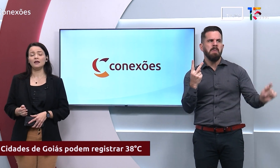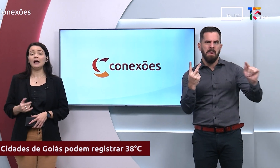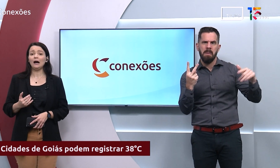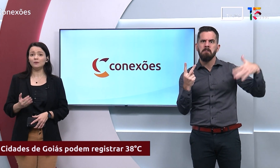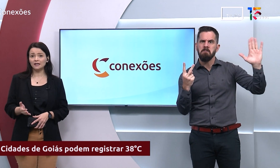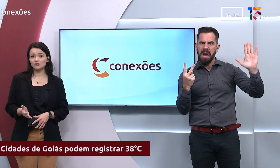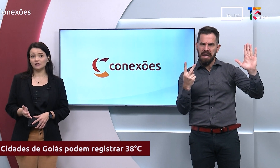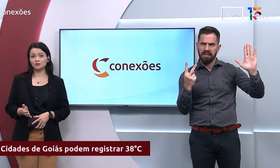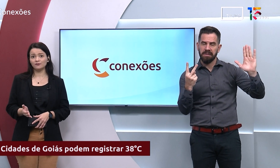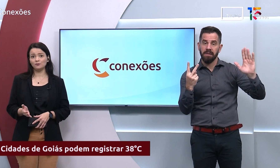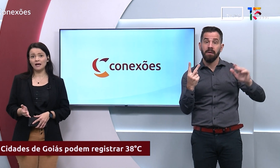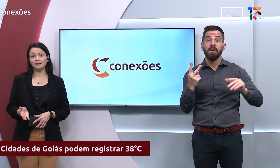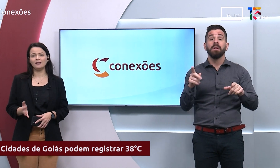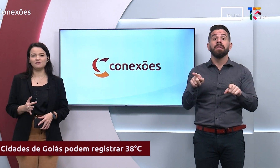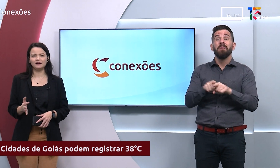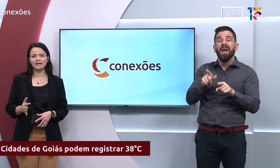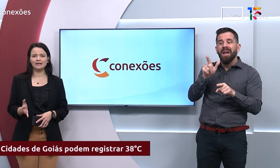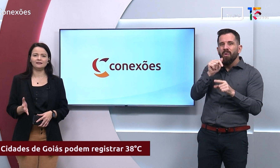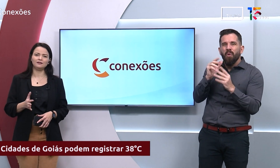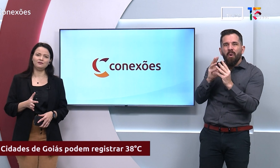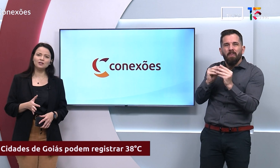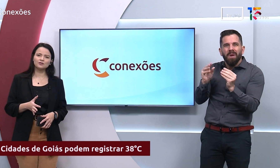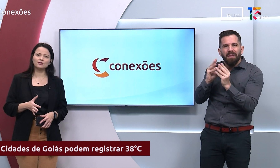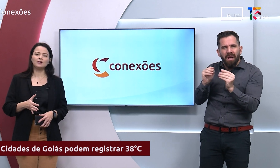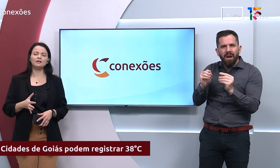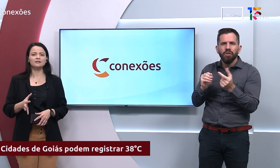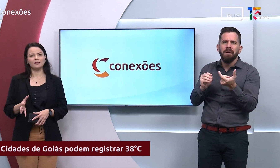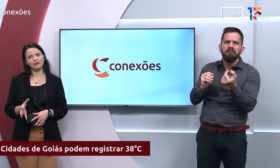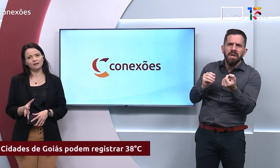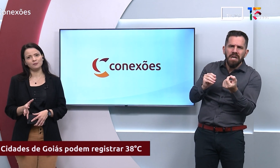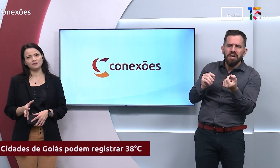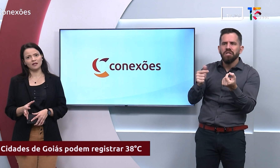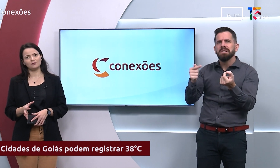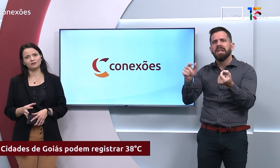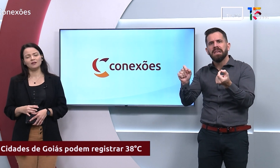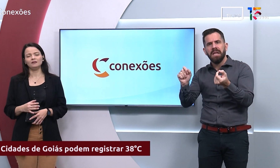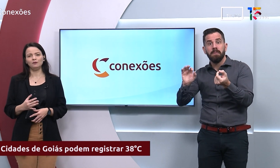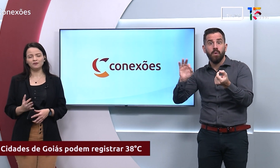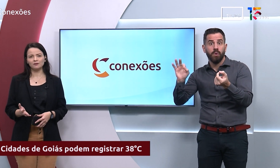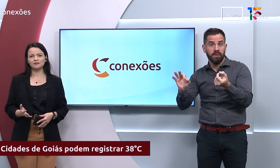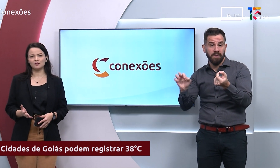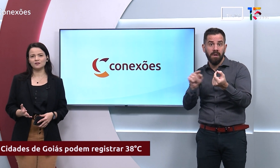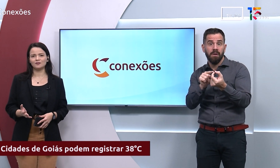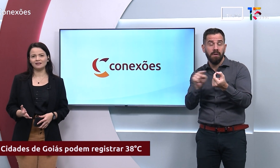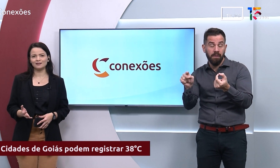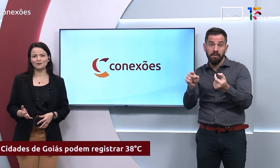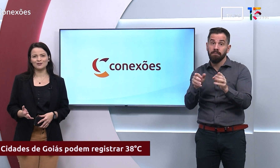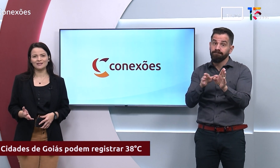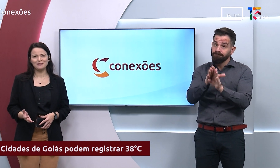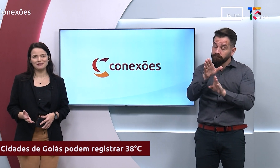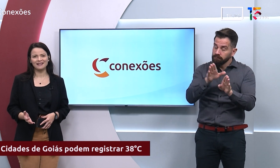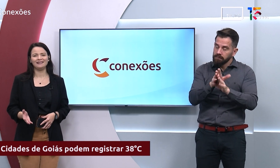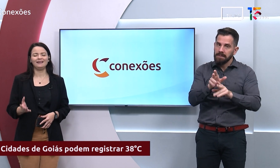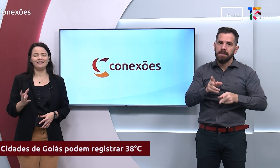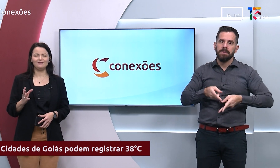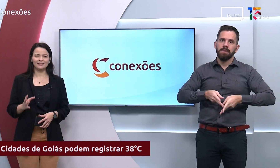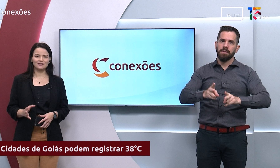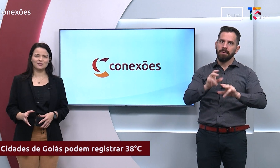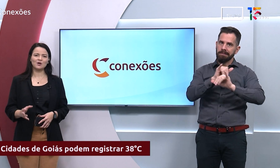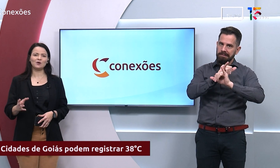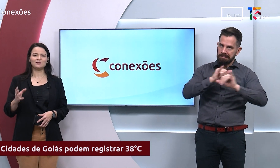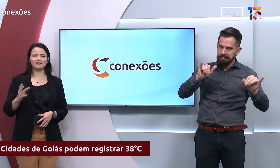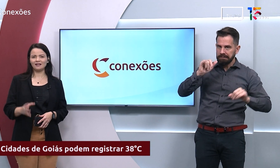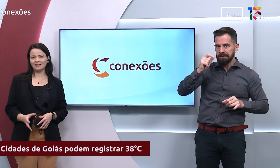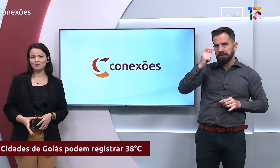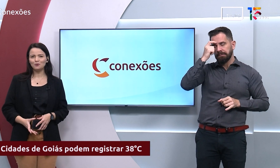regiões. A umidade relativa do ar deve variar entre 20% e 70%. Então ficam as nossas orientações de sempre, né?